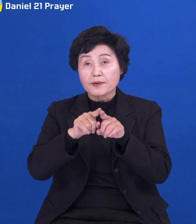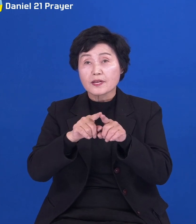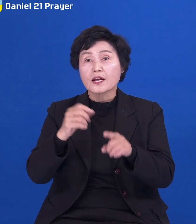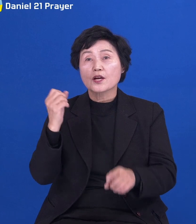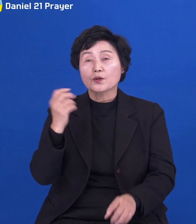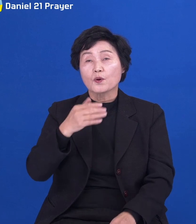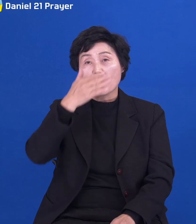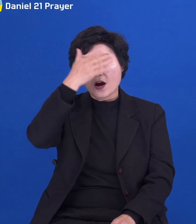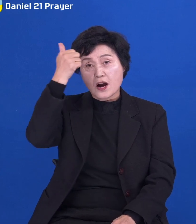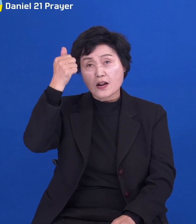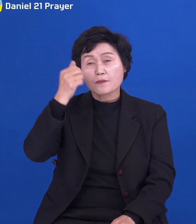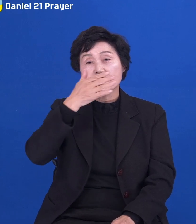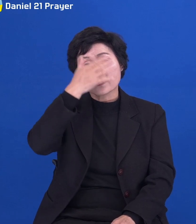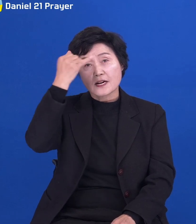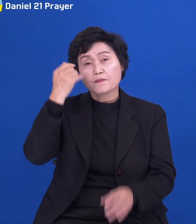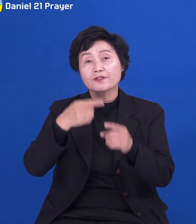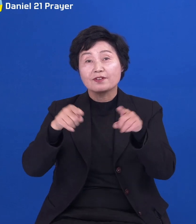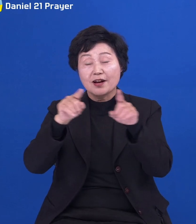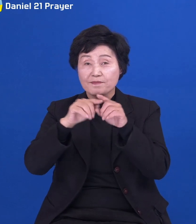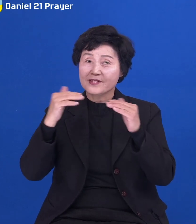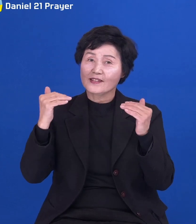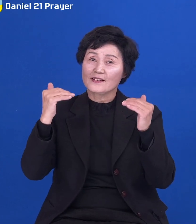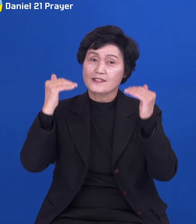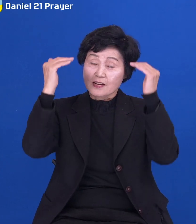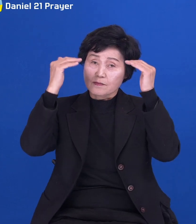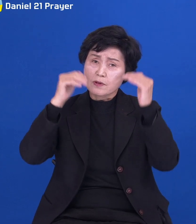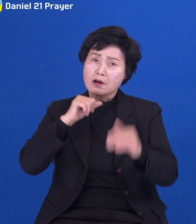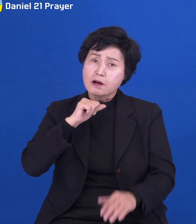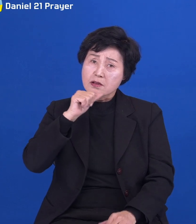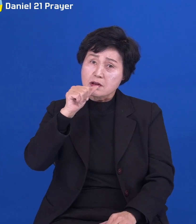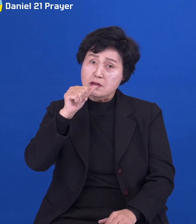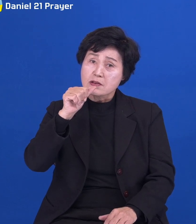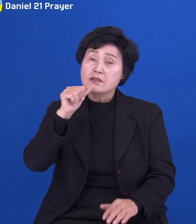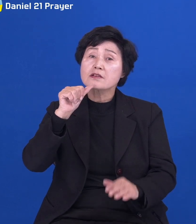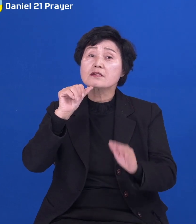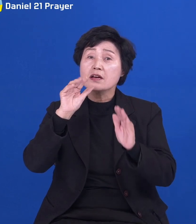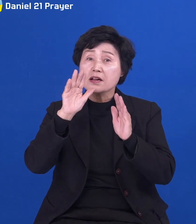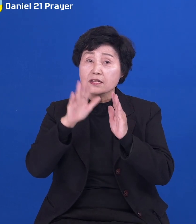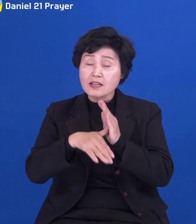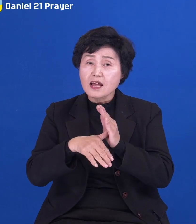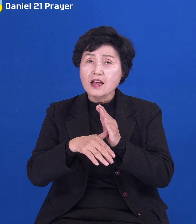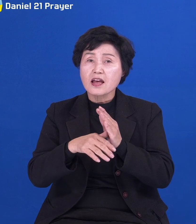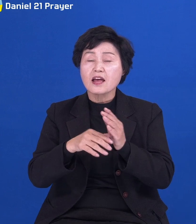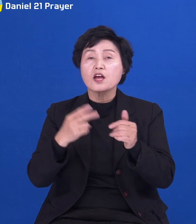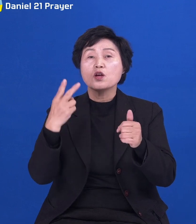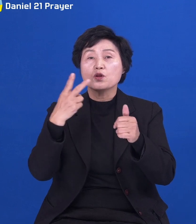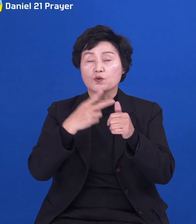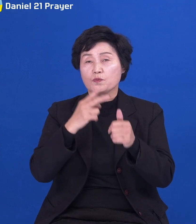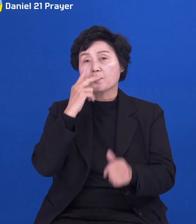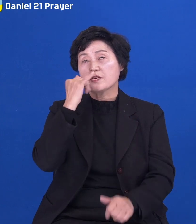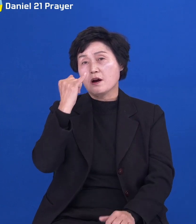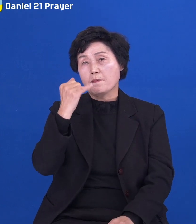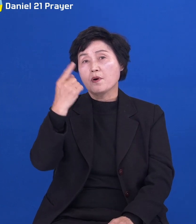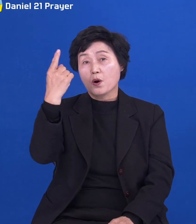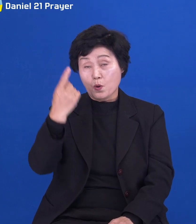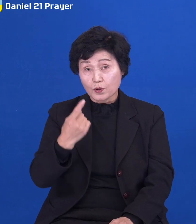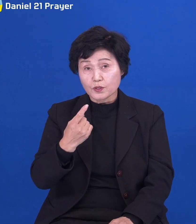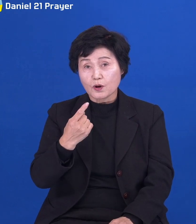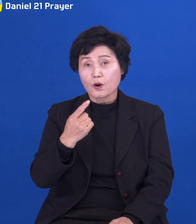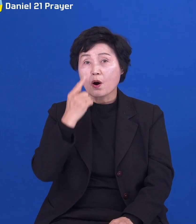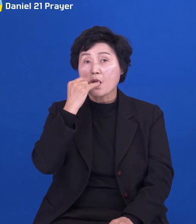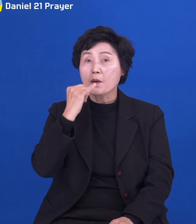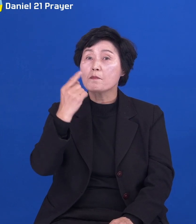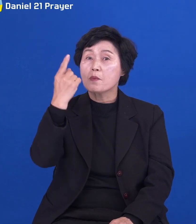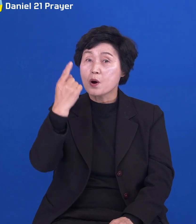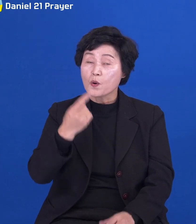손에서 자라게 되었어요. 5살 되던 해에 저희 집에는 새어머니가 들어오셨고 새어머님은